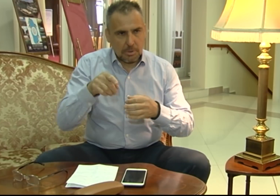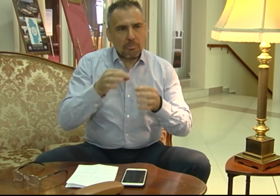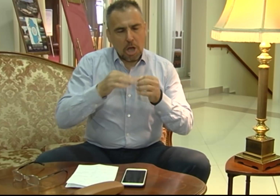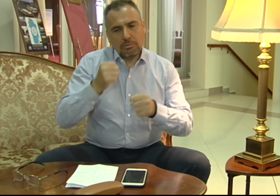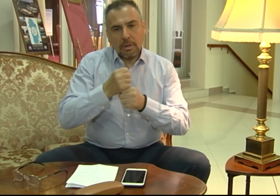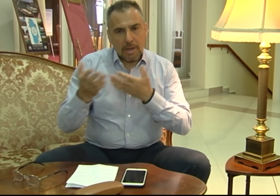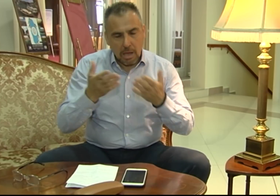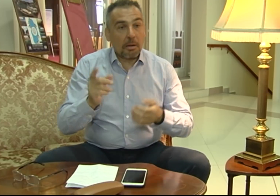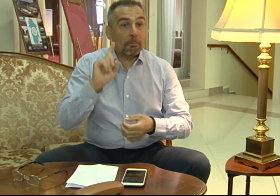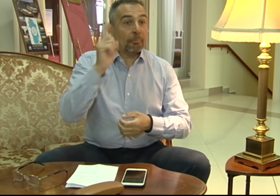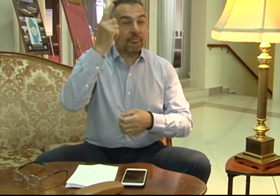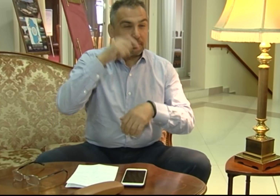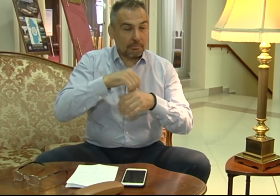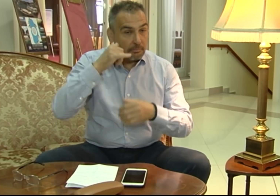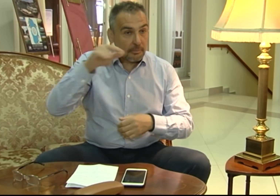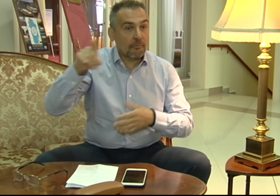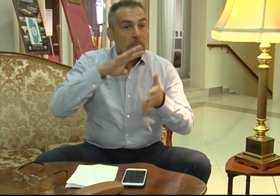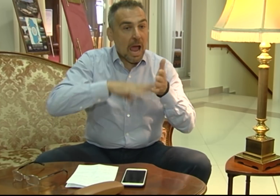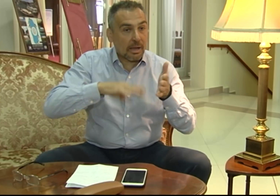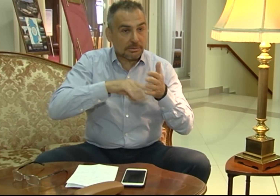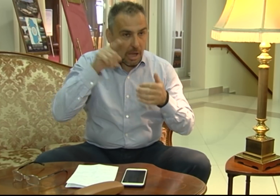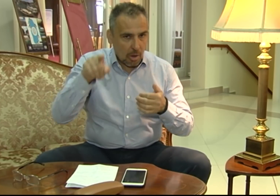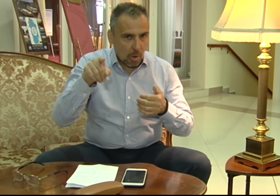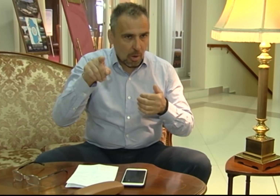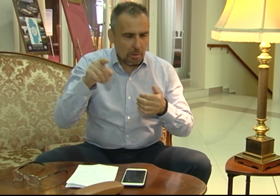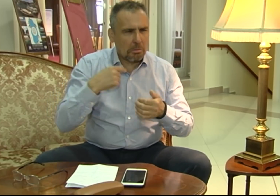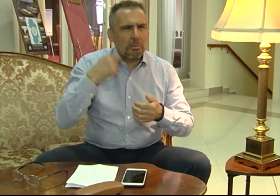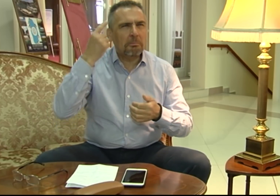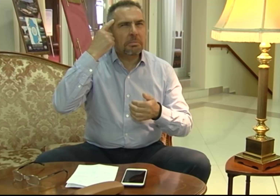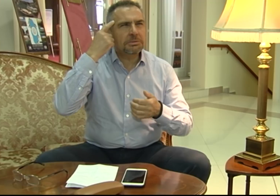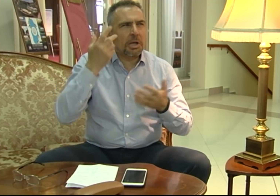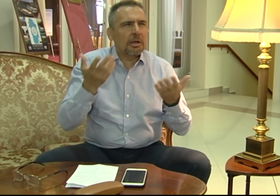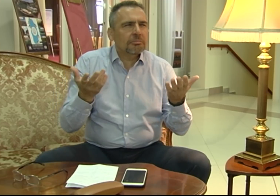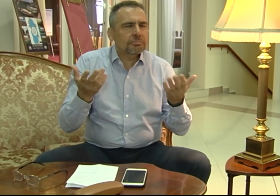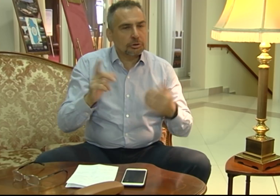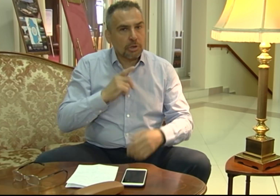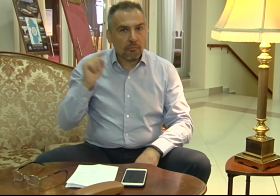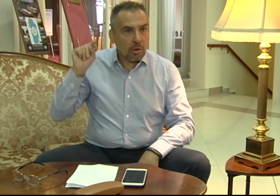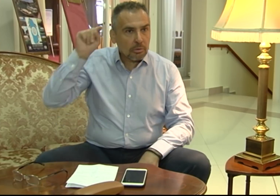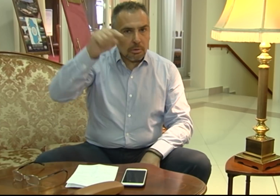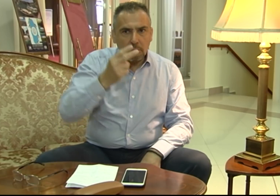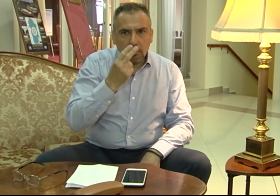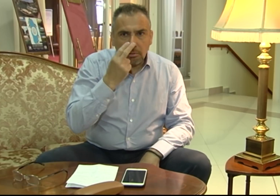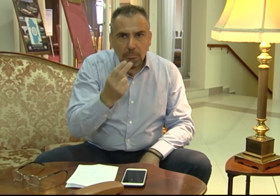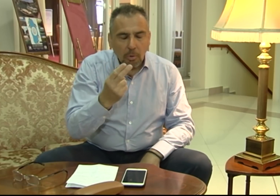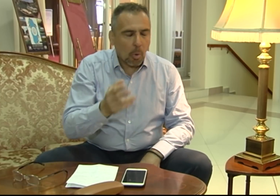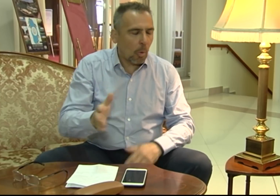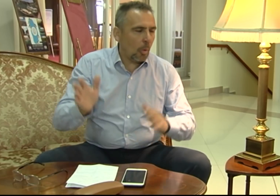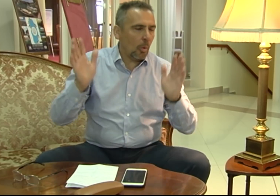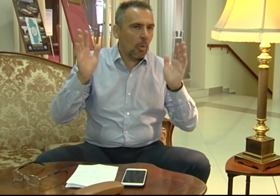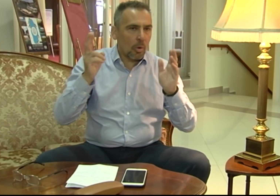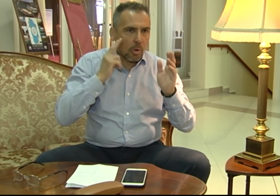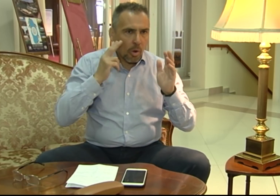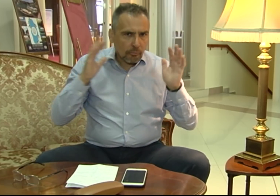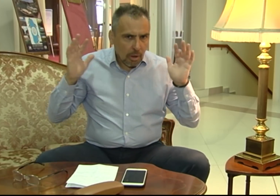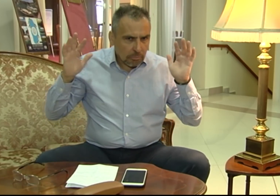на Националниот сојуз на глуви и наглуви на Македонија, сметам дека мора да бидат најискусните и најдобри во владењето